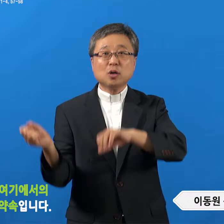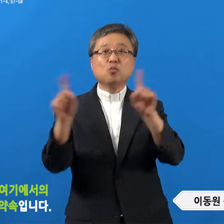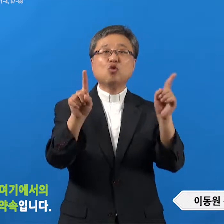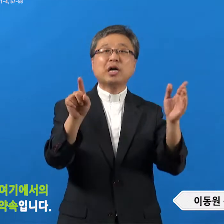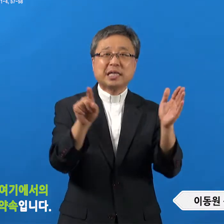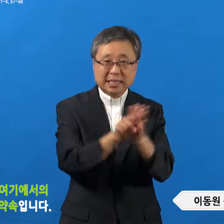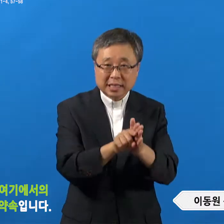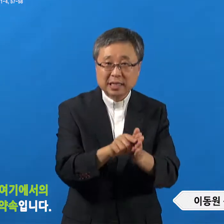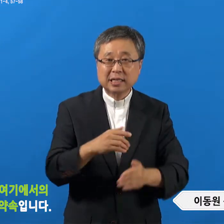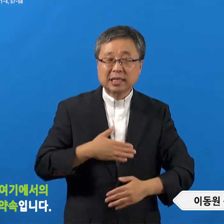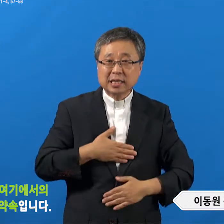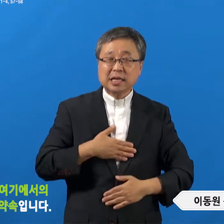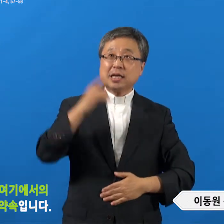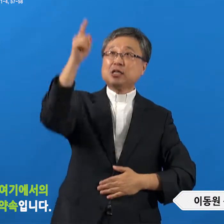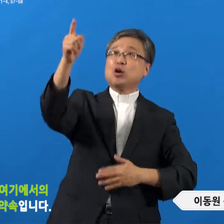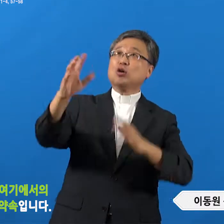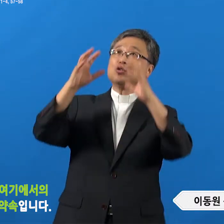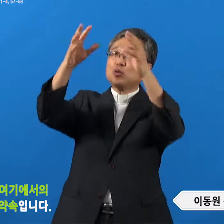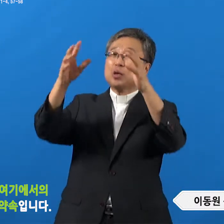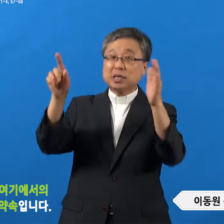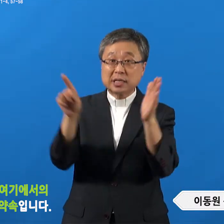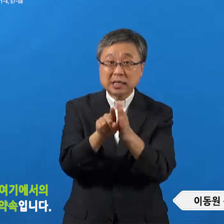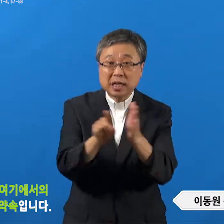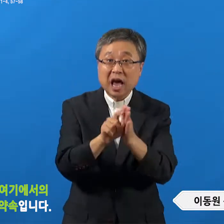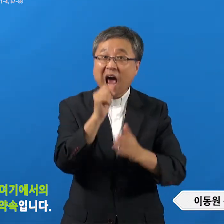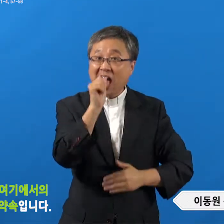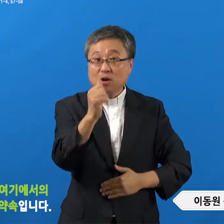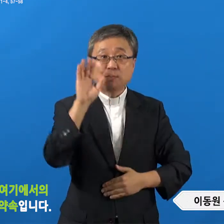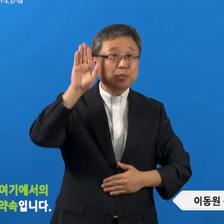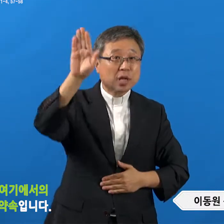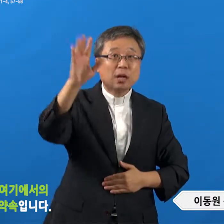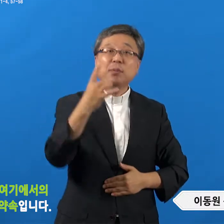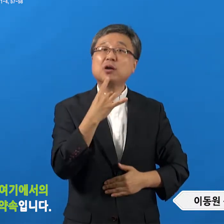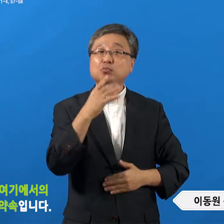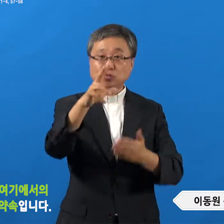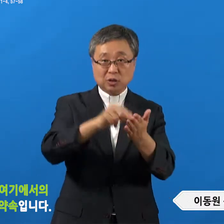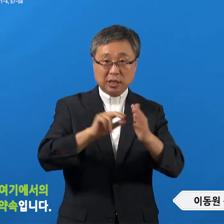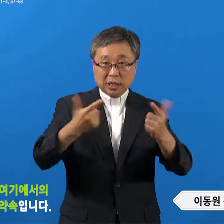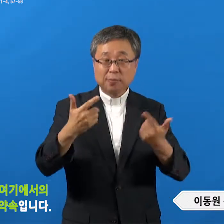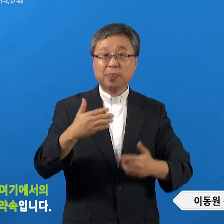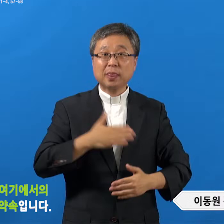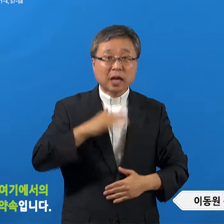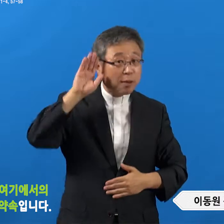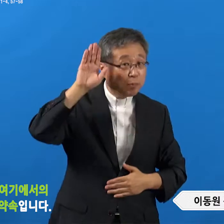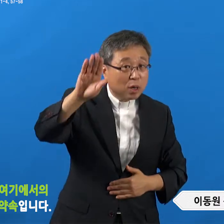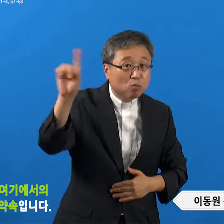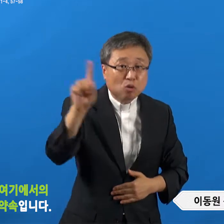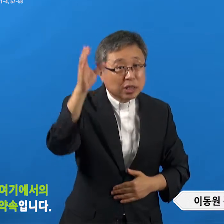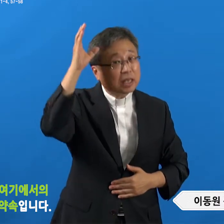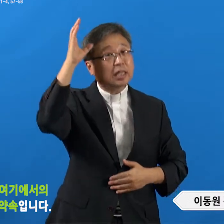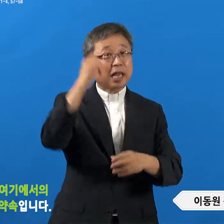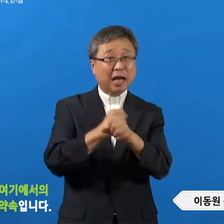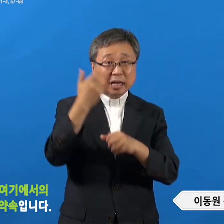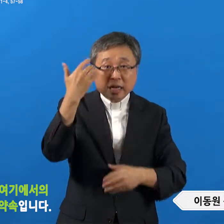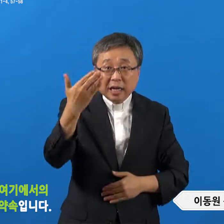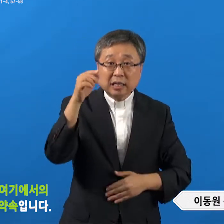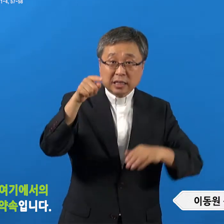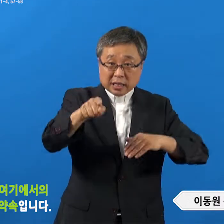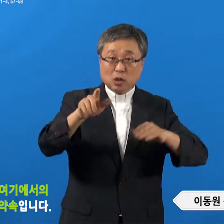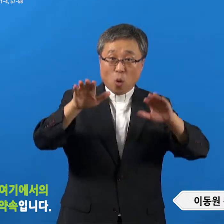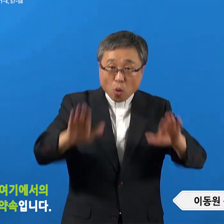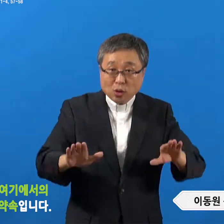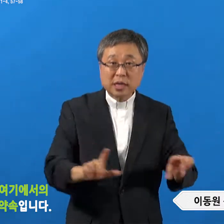부활의 신앙, 내세의 신앙은 결코 미래만의 문제가 아니에요. 내가 미래에 무엇을 기대하느냐, 그것이